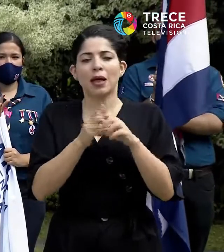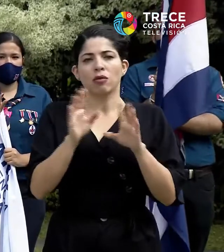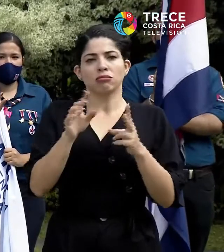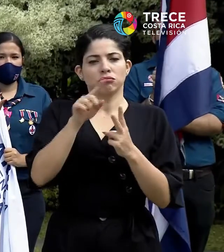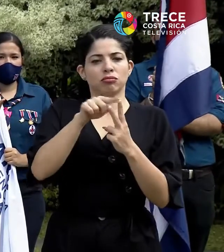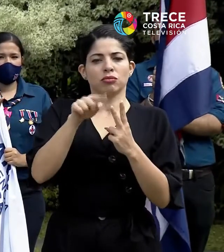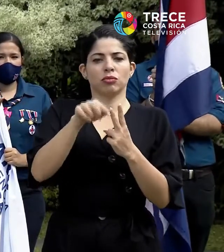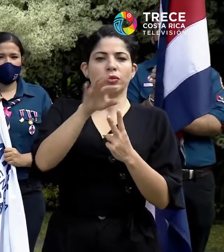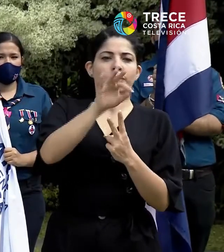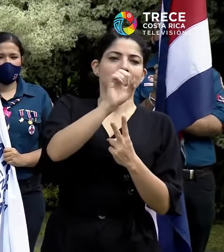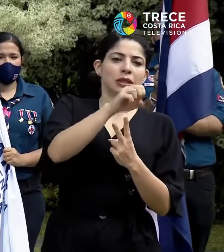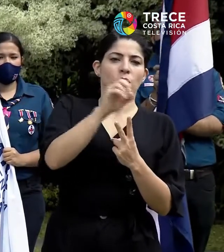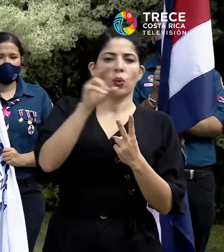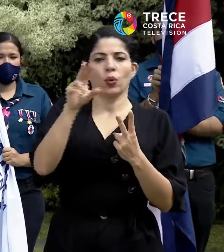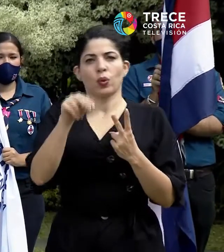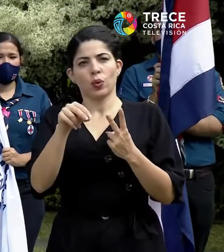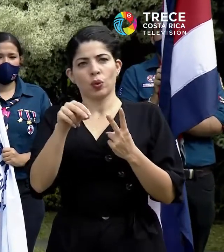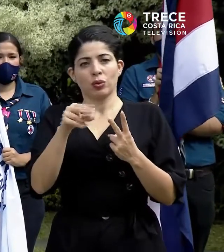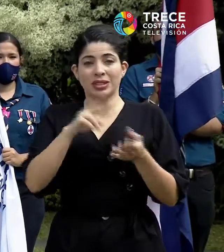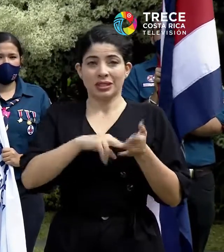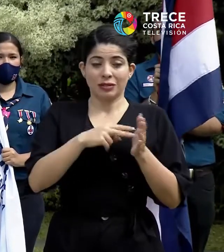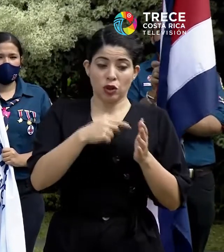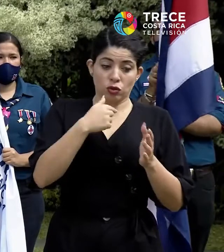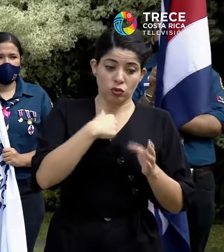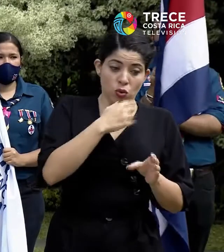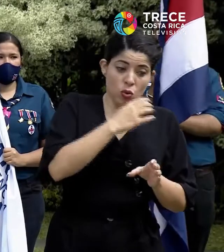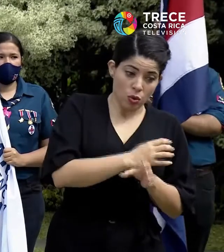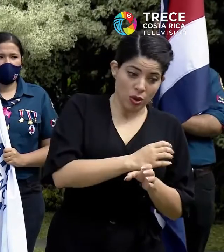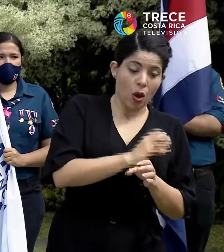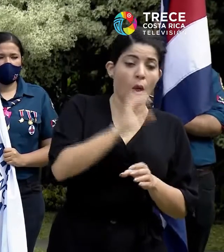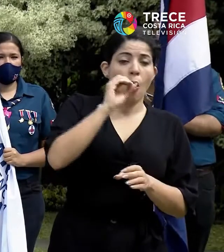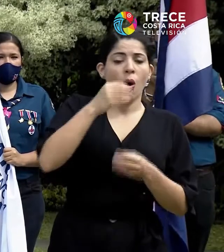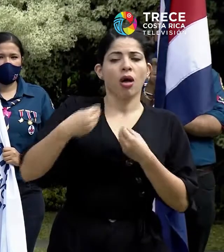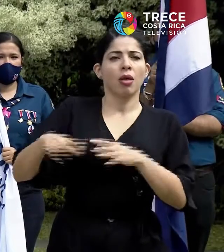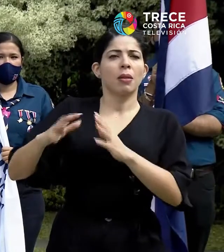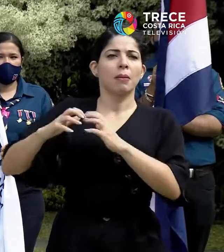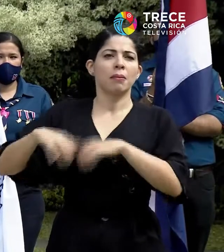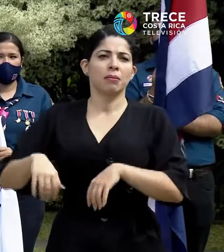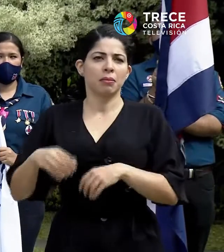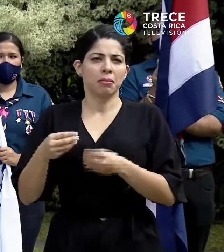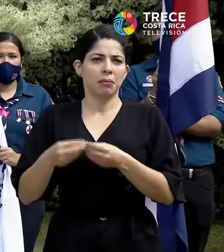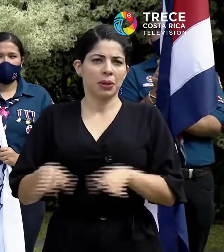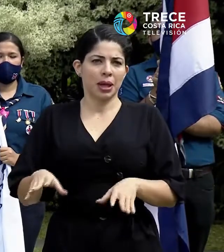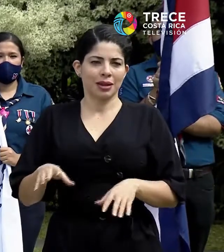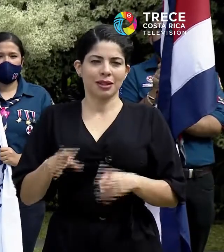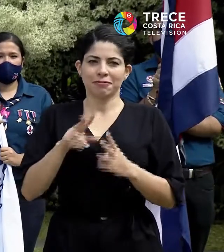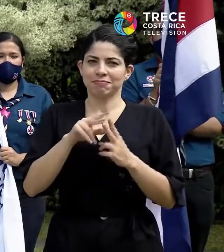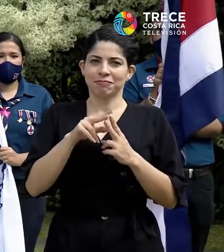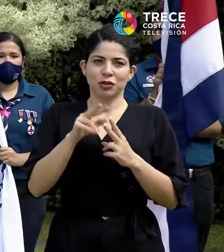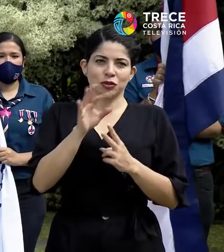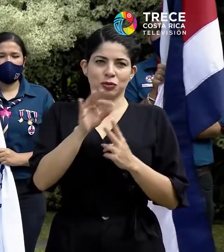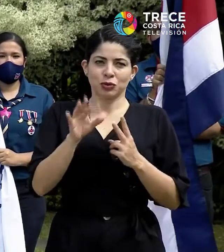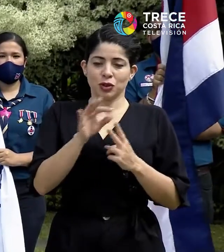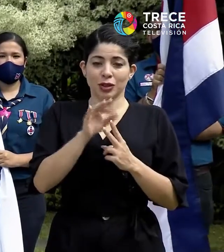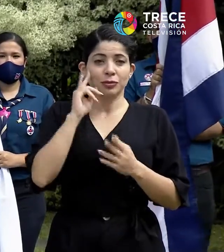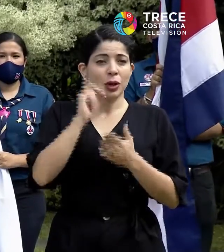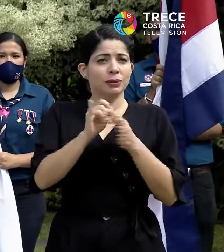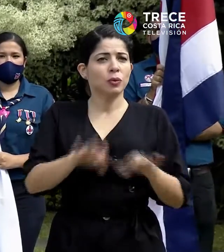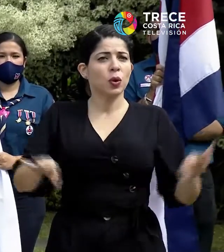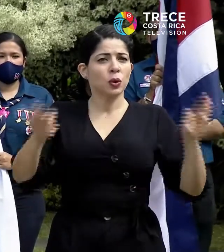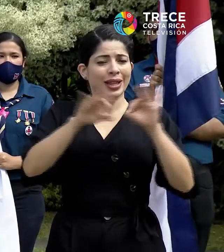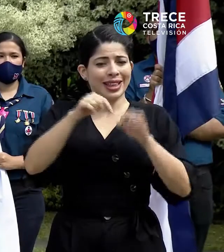cuidar o deterioramos lo que nos ampara. Por eso es tan importante que en un día como este, en un año como este,